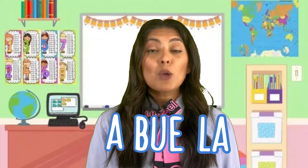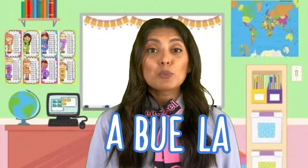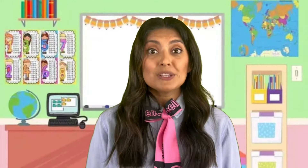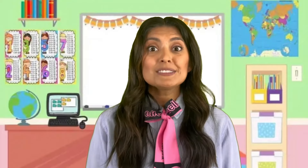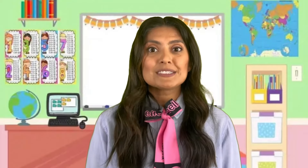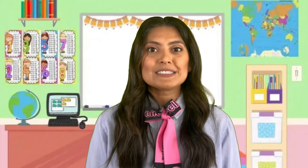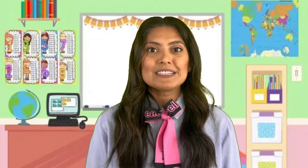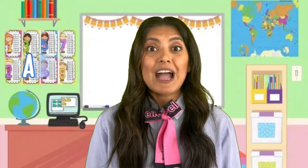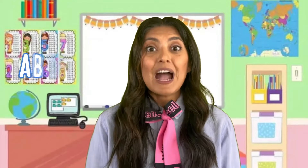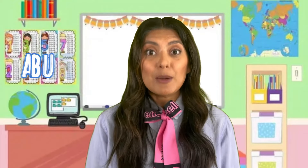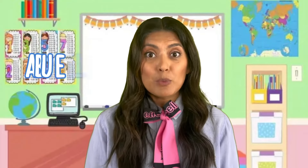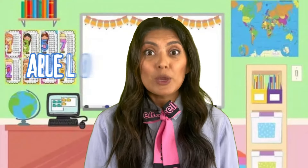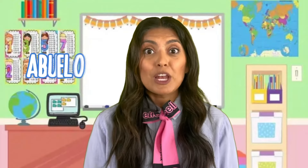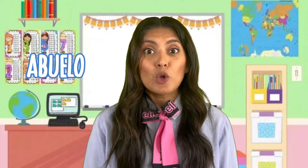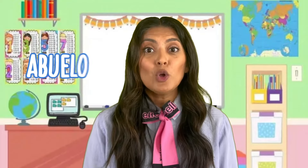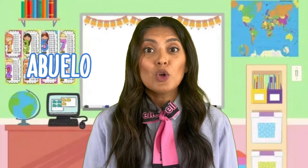¿Puedes decir abuelo?